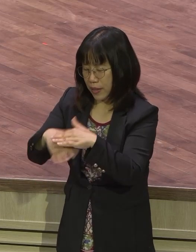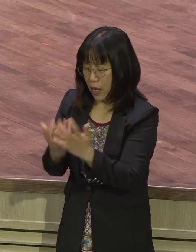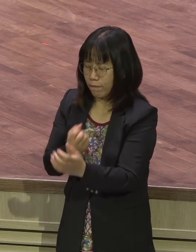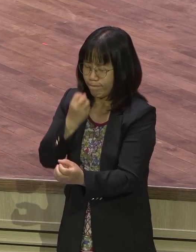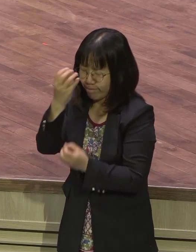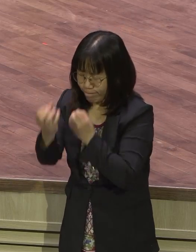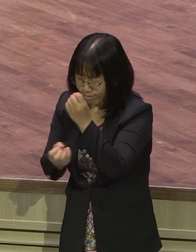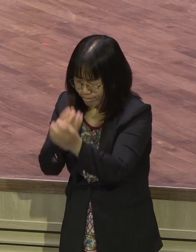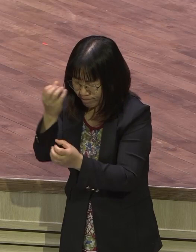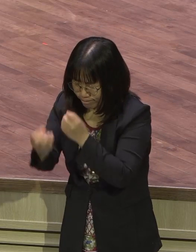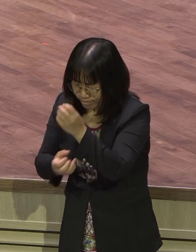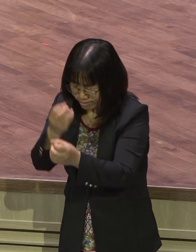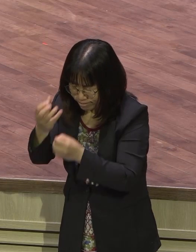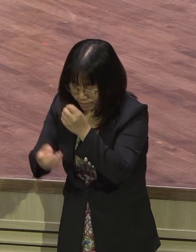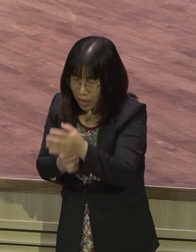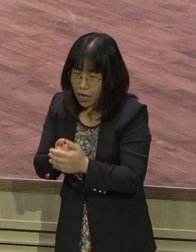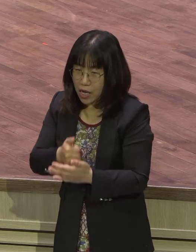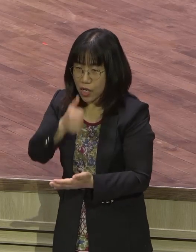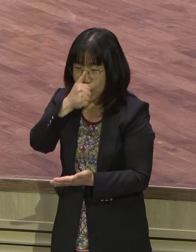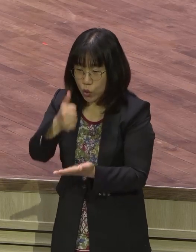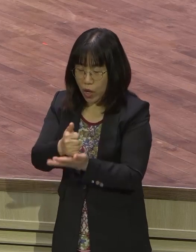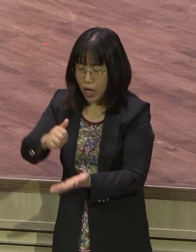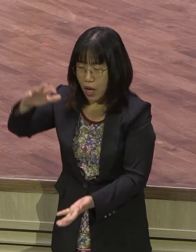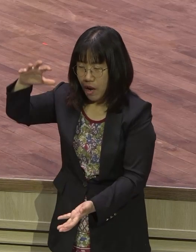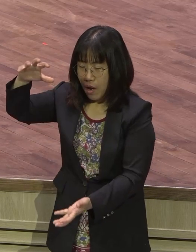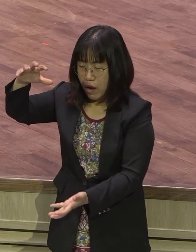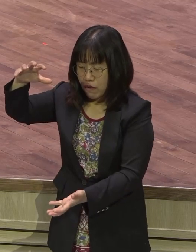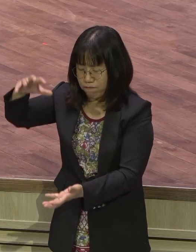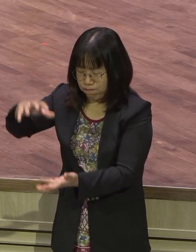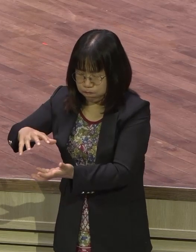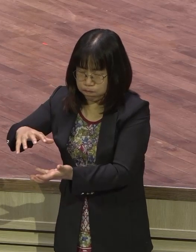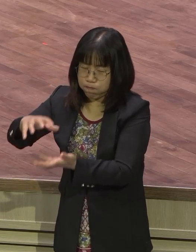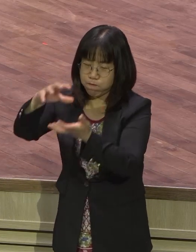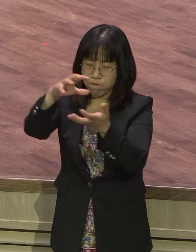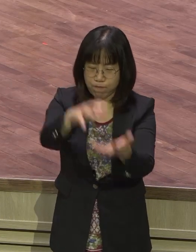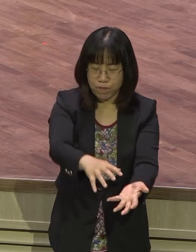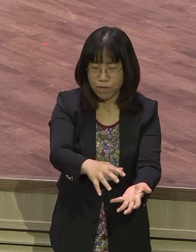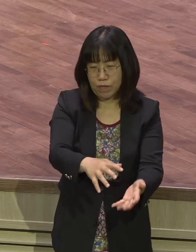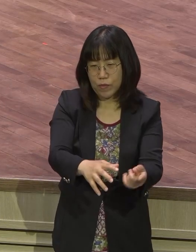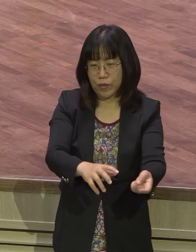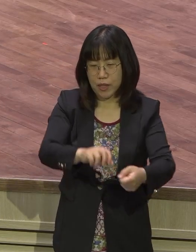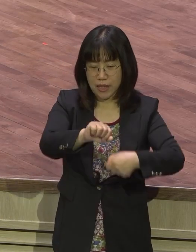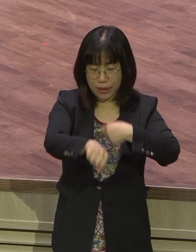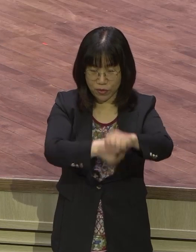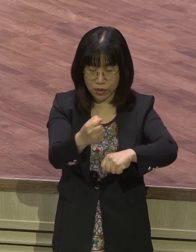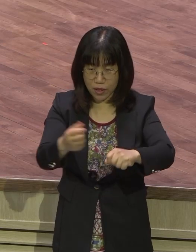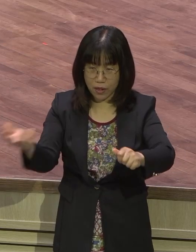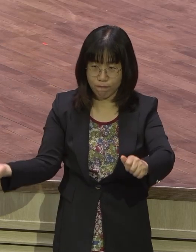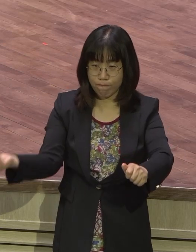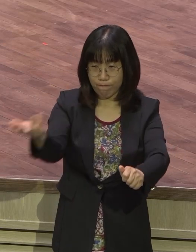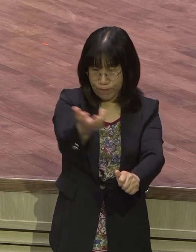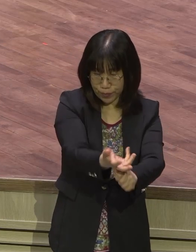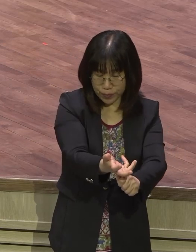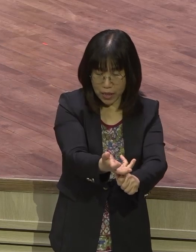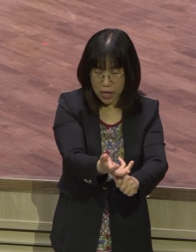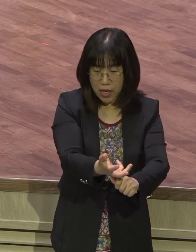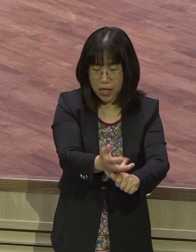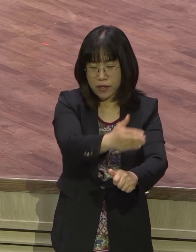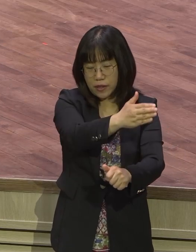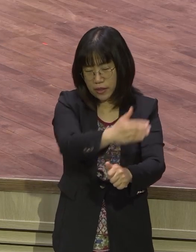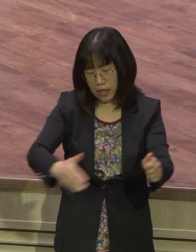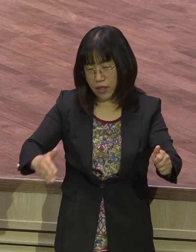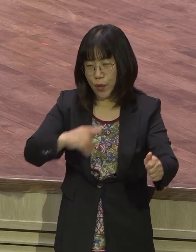해서 그 짐승에게 정가시킨 후에 그 재물을 잡아서 그 피를